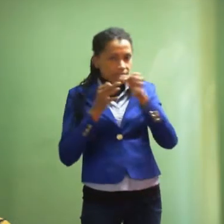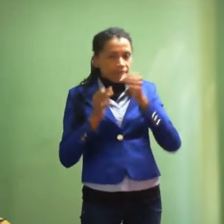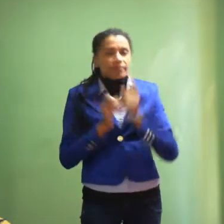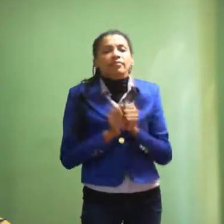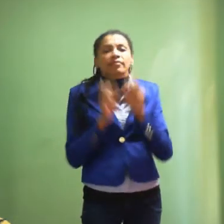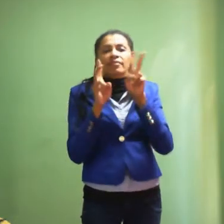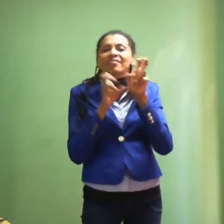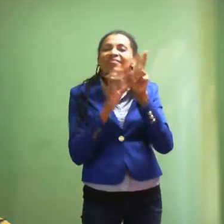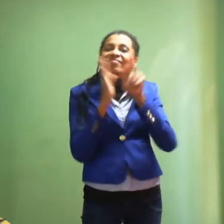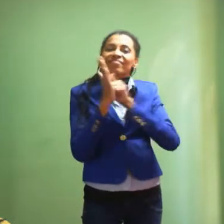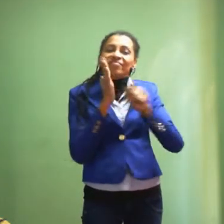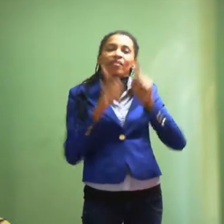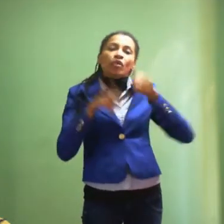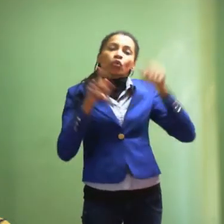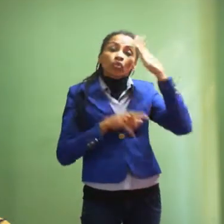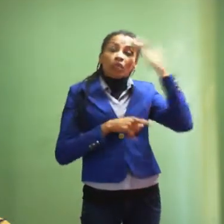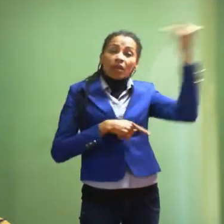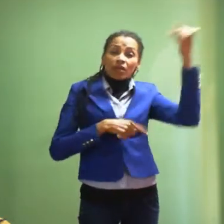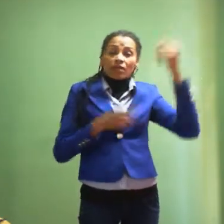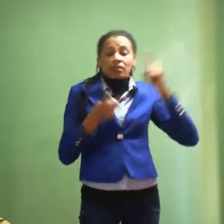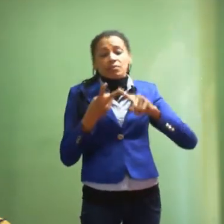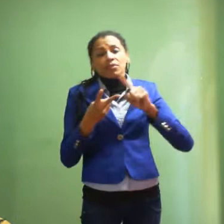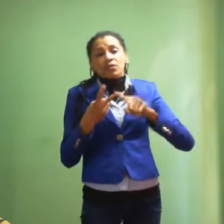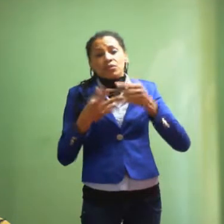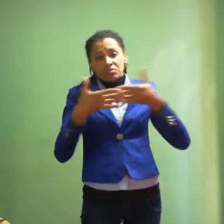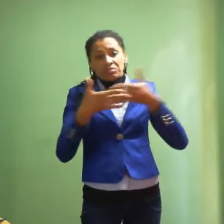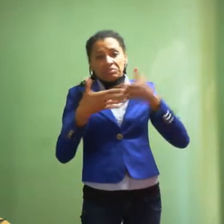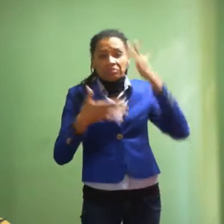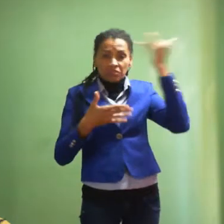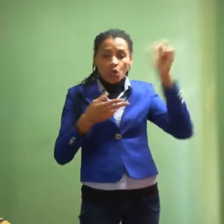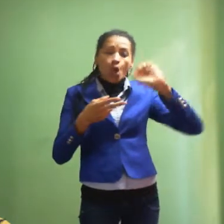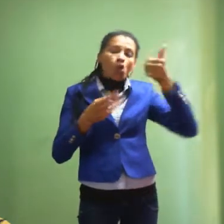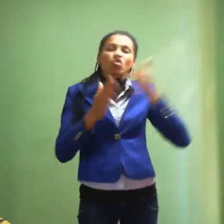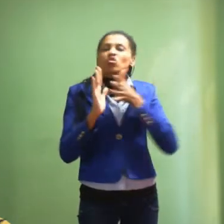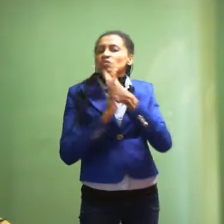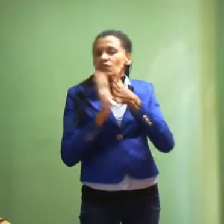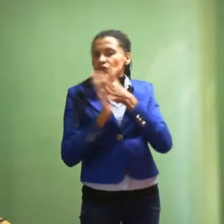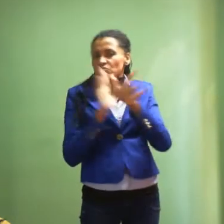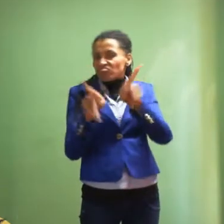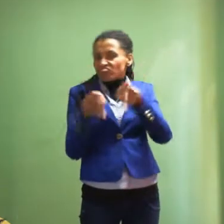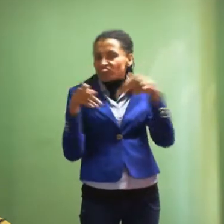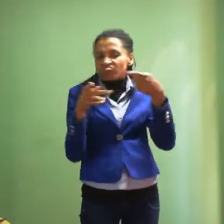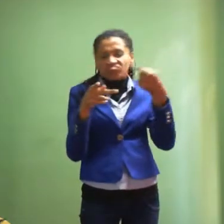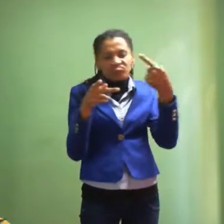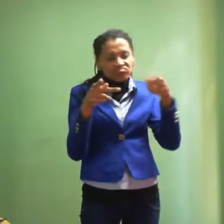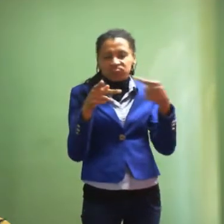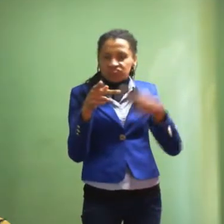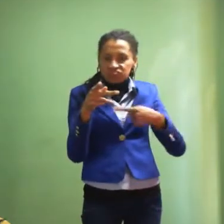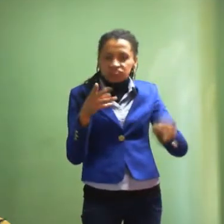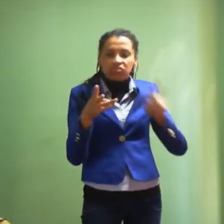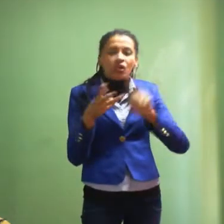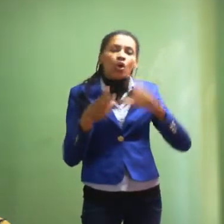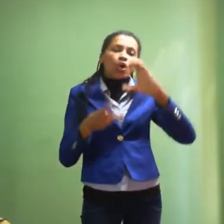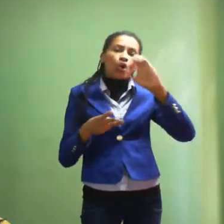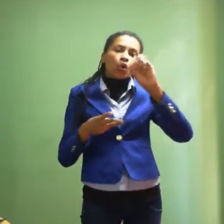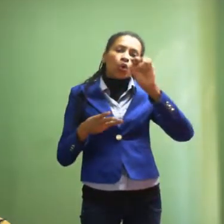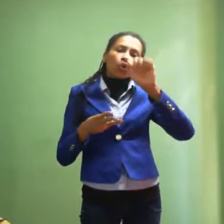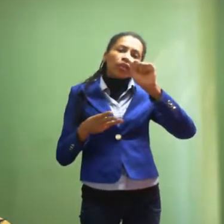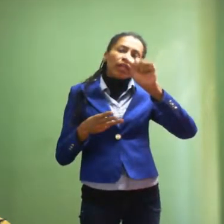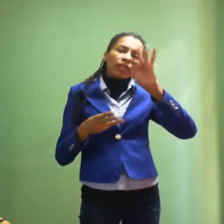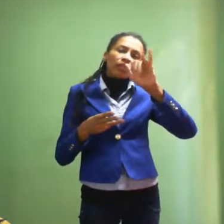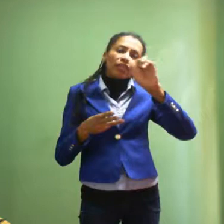escrita. Hay textos que son académicos, hay textos que son informativos, hay textos que son conativos,